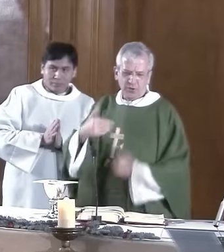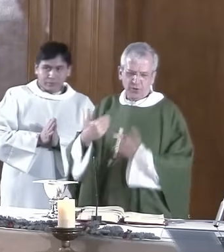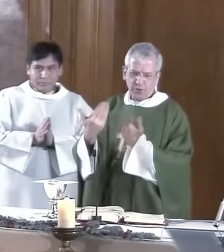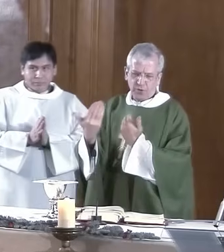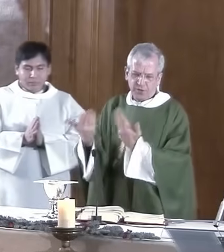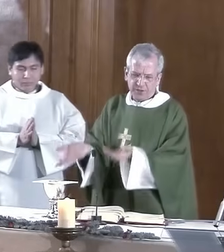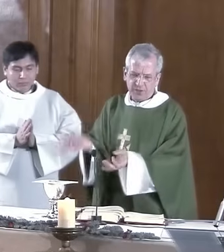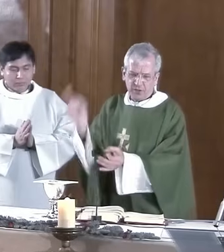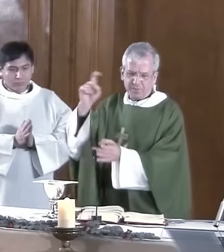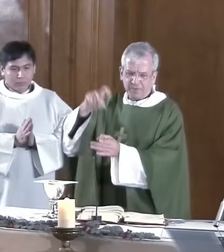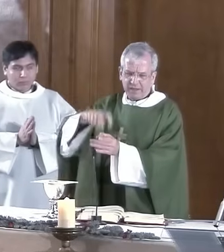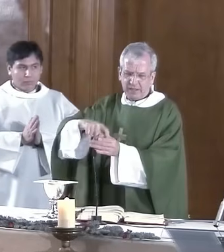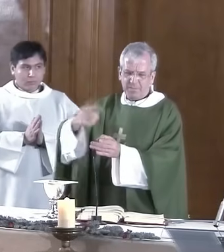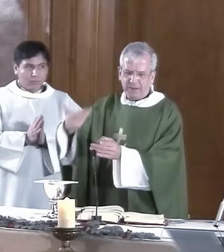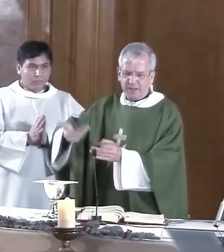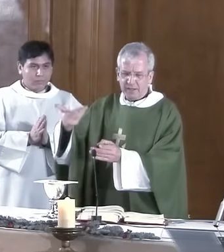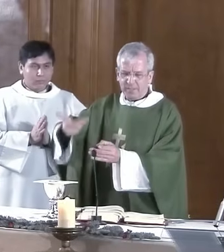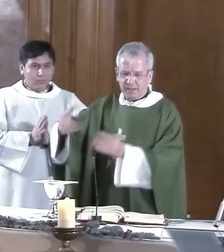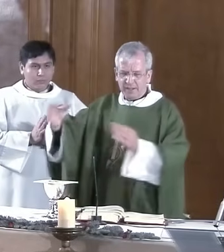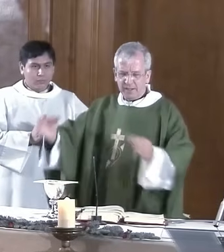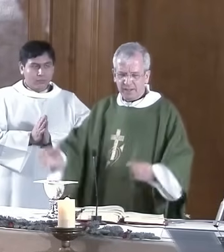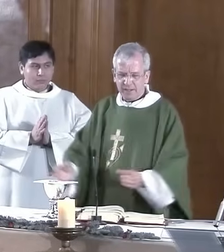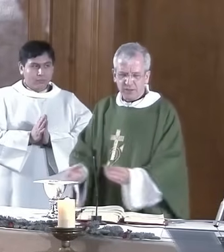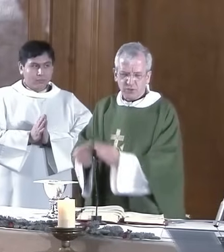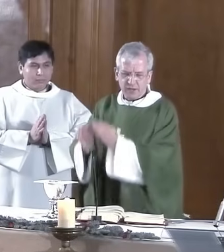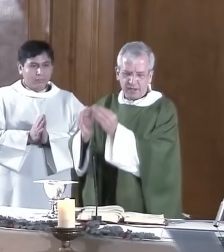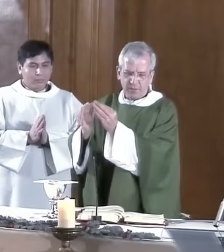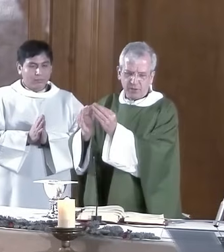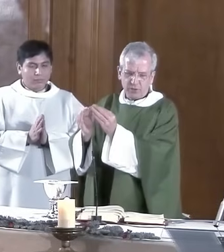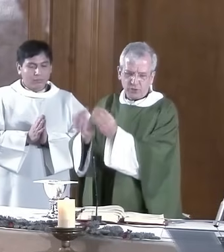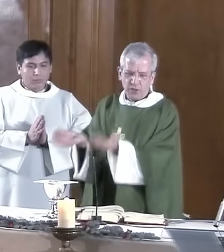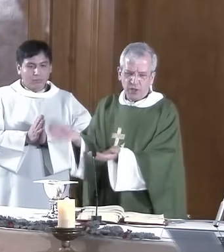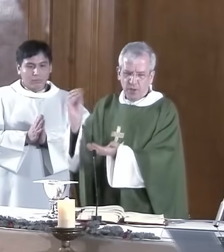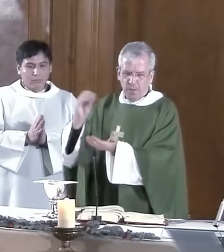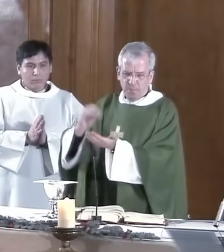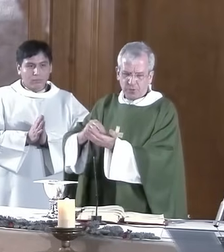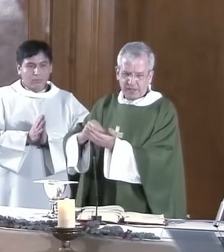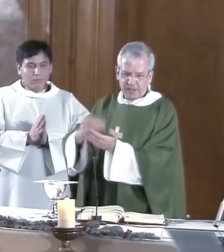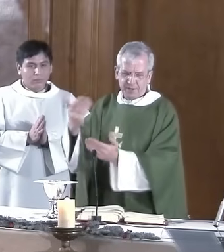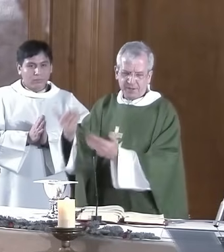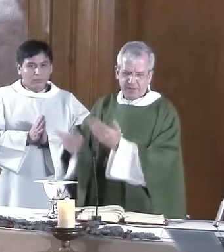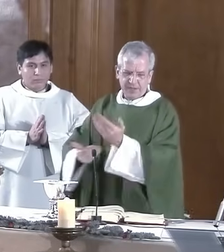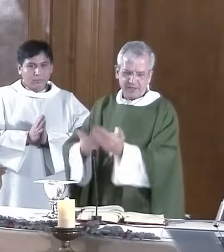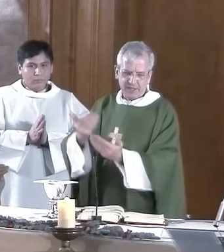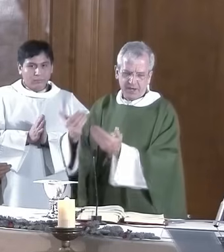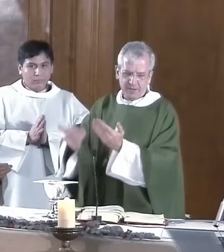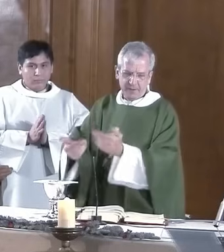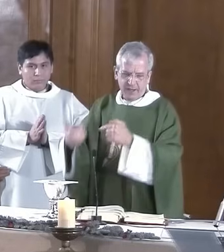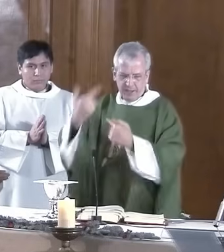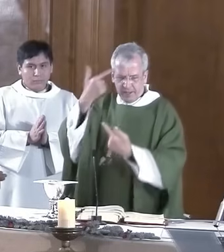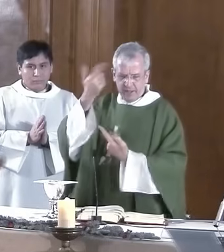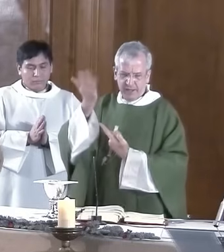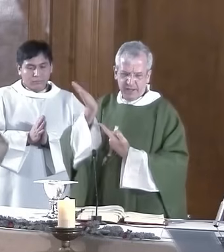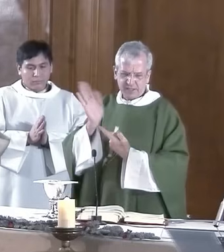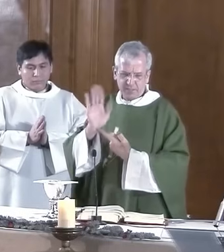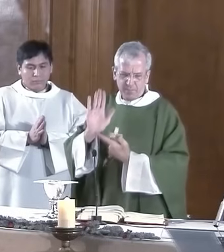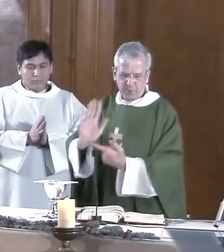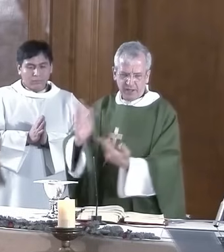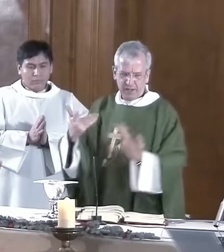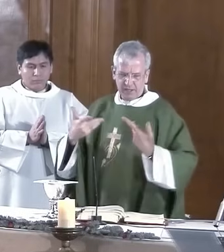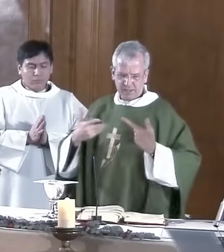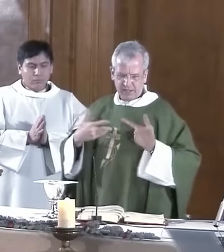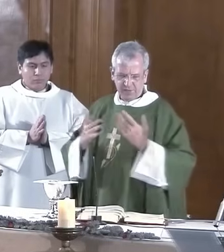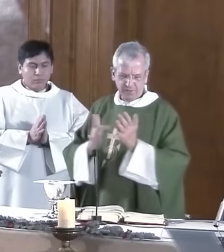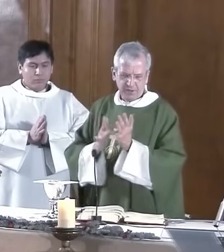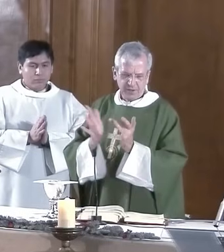Señor, concédenos participar dignamente de estos sacramentos, pues cada vez que se celebra este